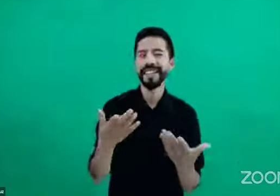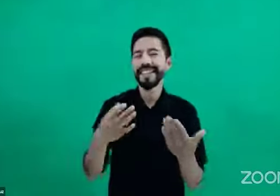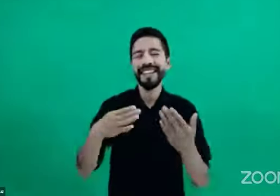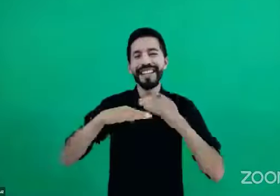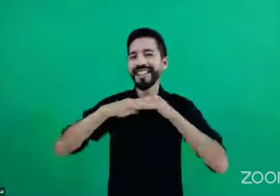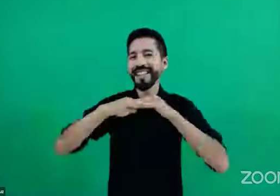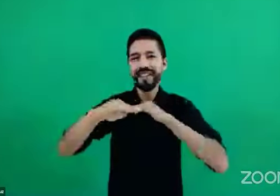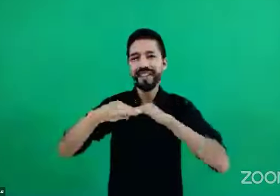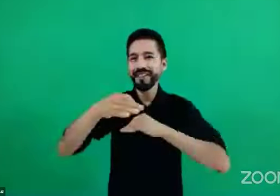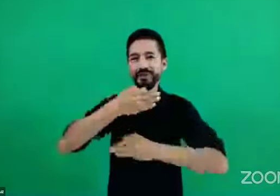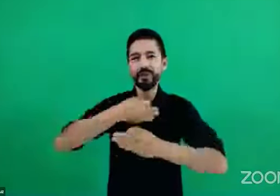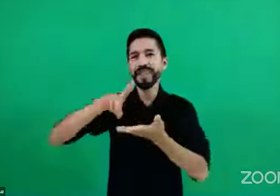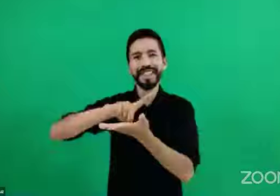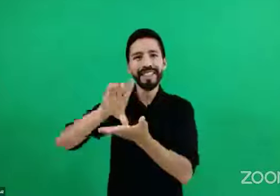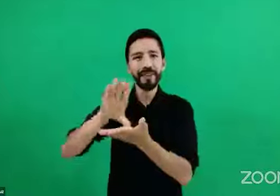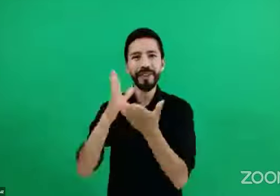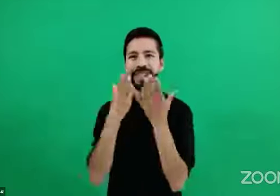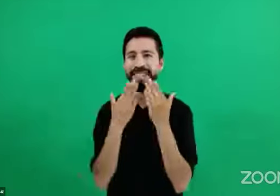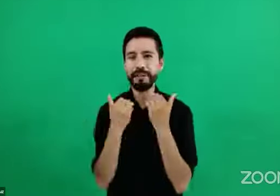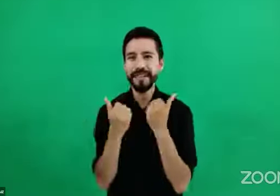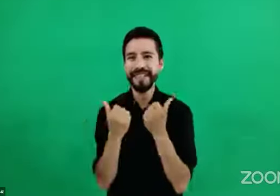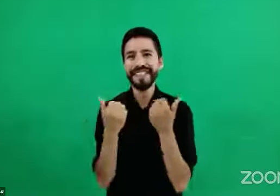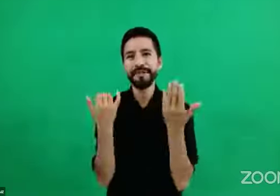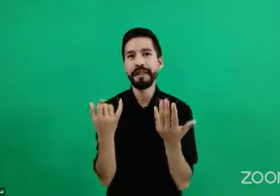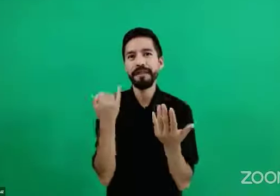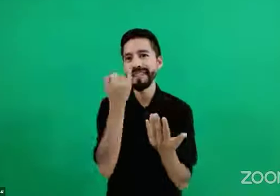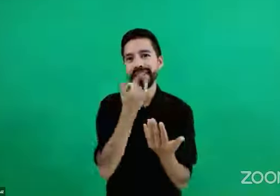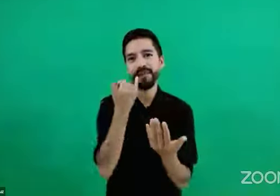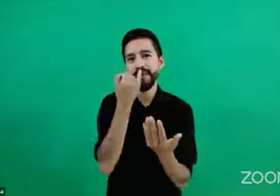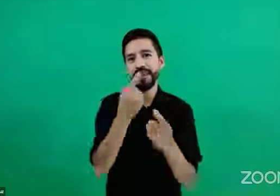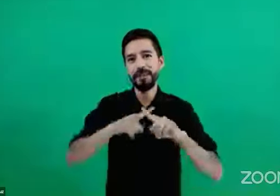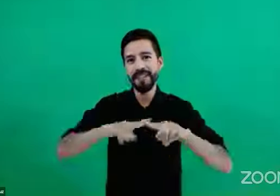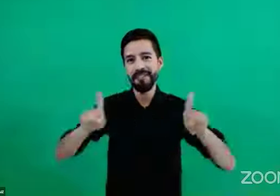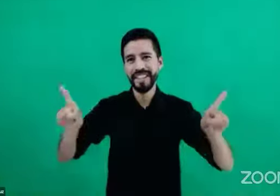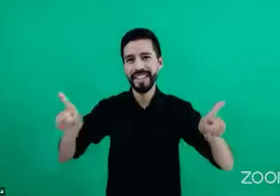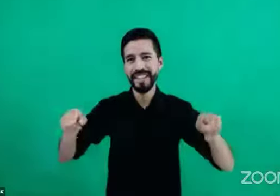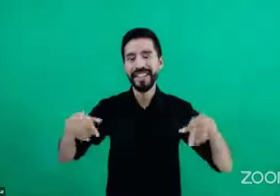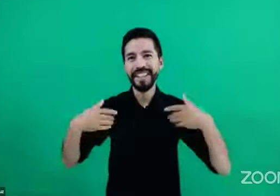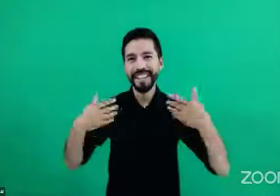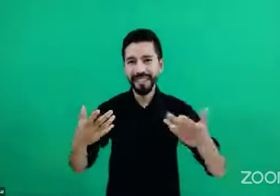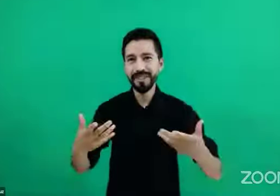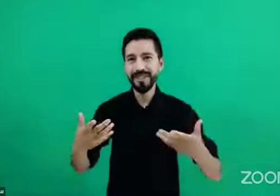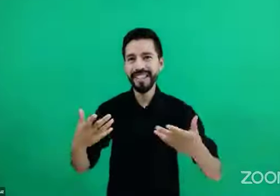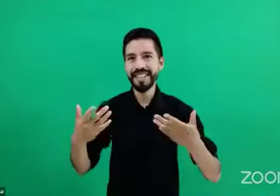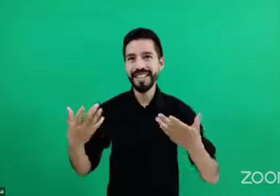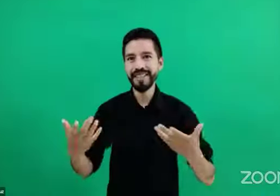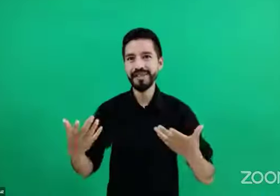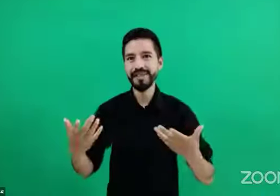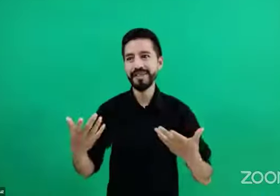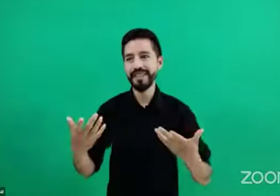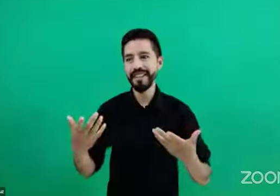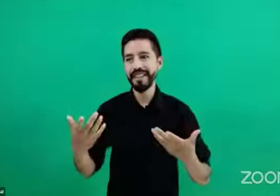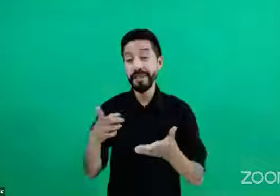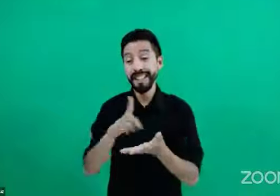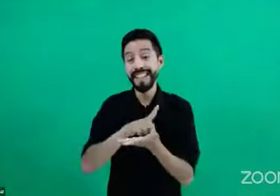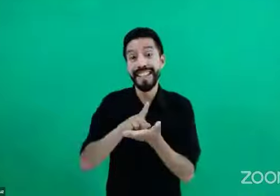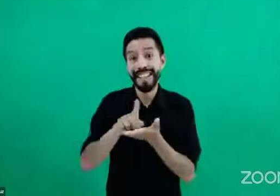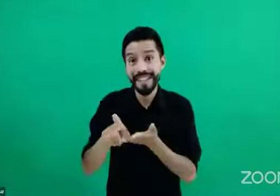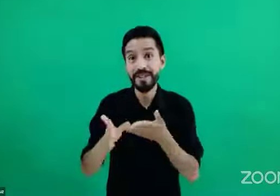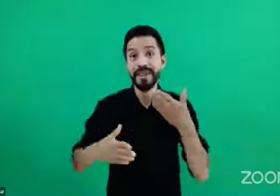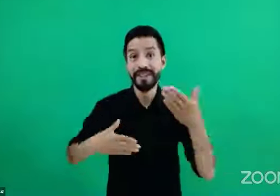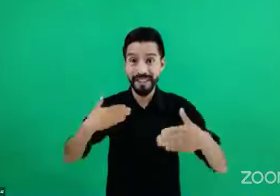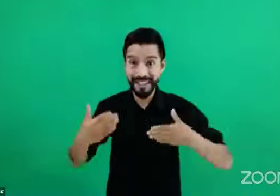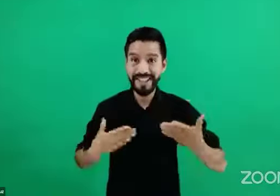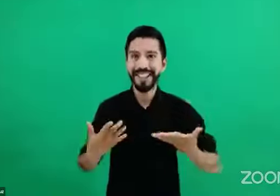oyentes, porque en realidad no tienen ninguna discapacidad, simplemente es un idioma diferente. Entonces ellos pues tienen